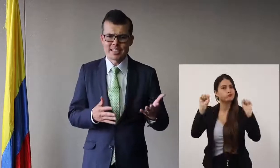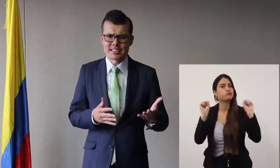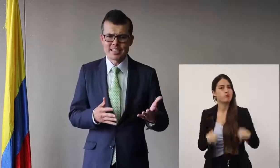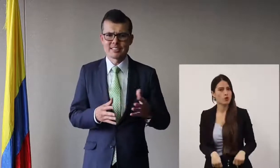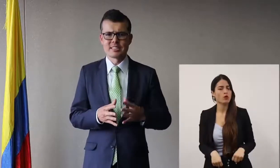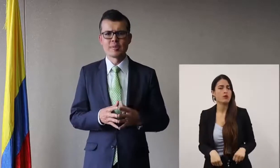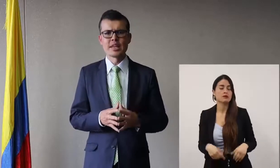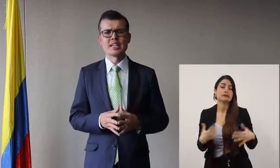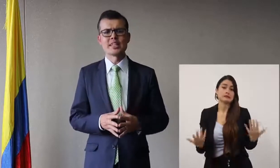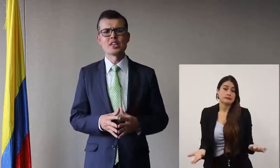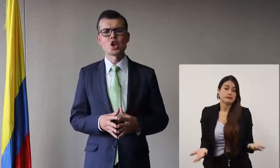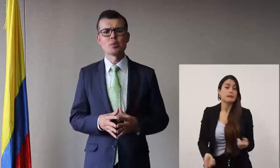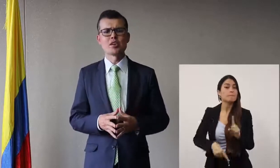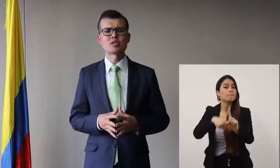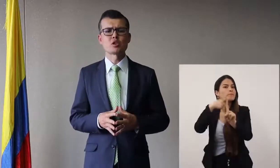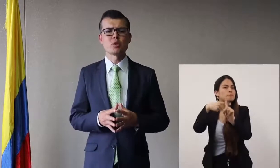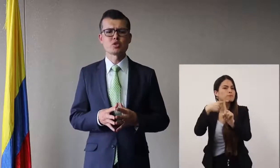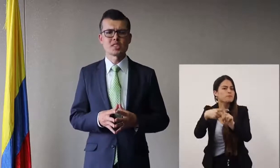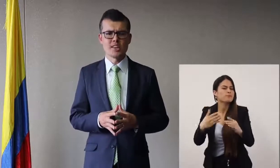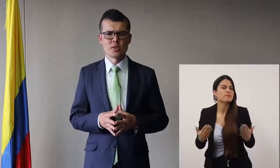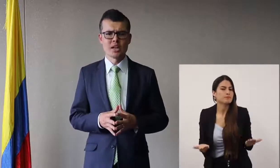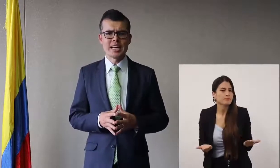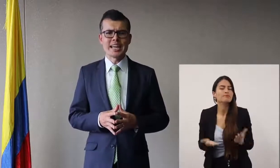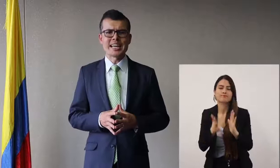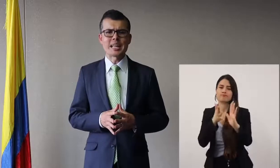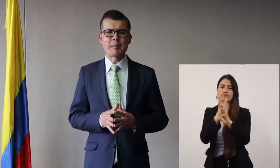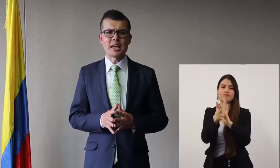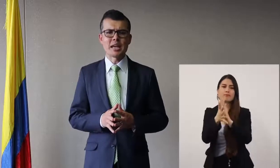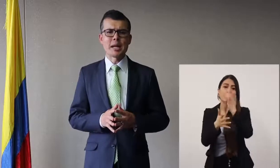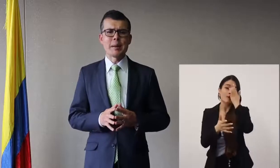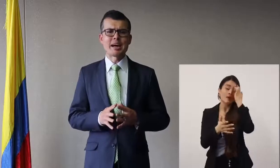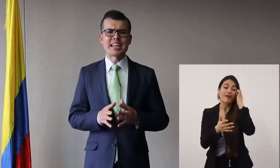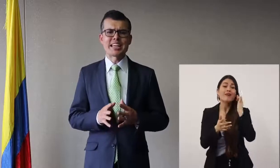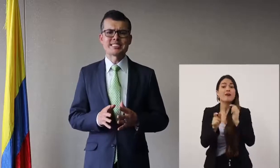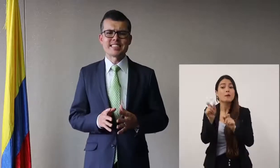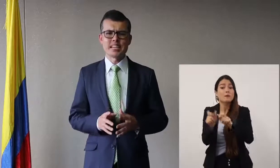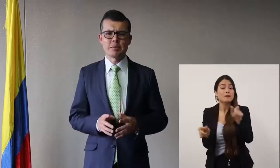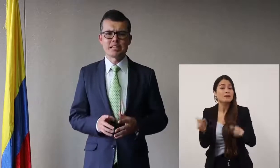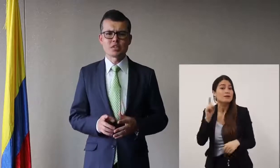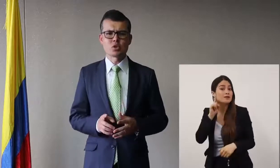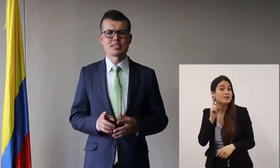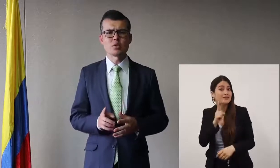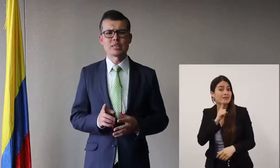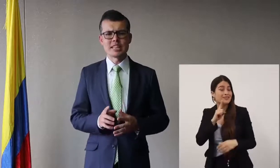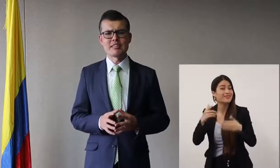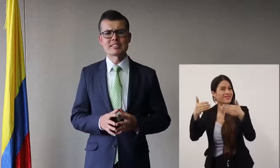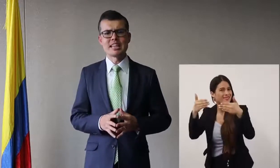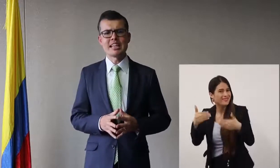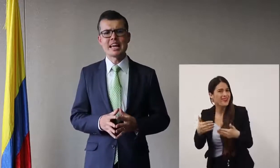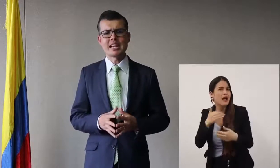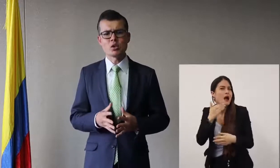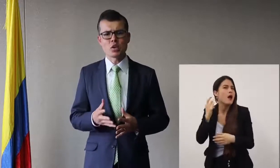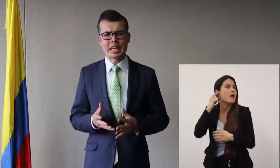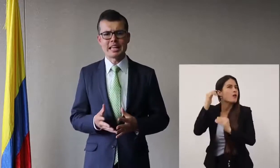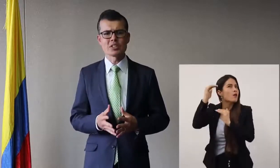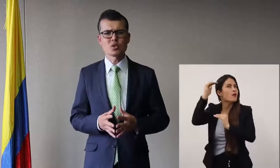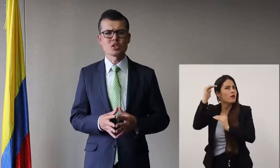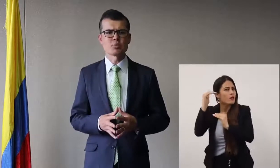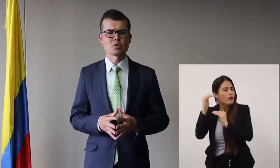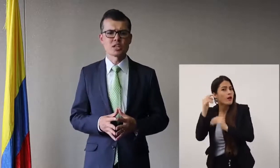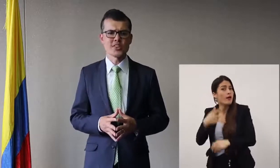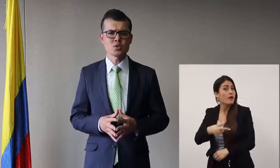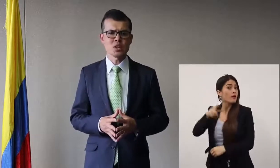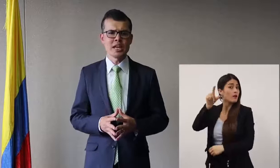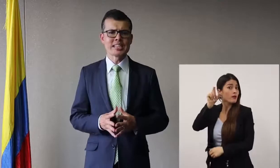a dicha licencia, teniendo como factor positivo que también para quienes tenían limitaciones auditivas y que eran corregidas